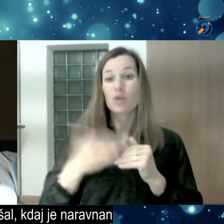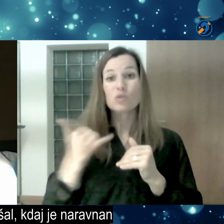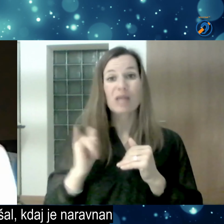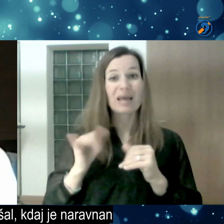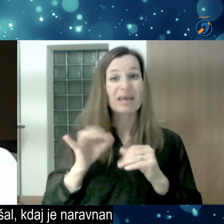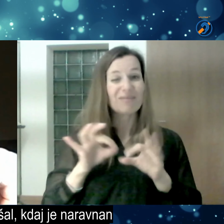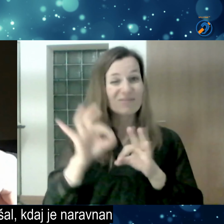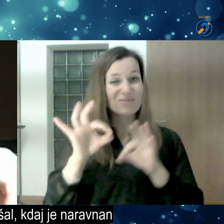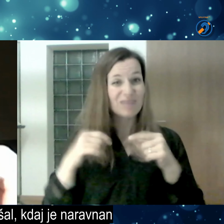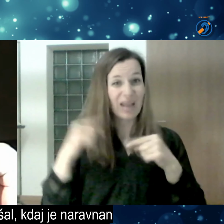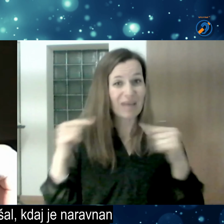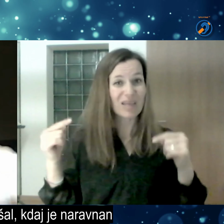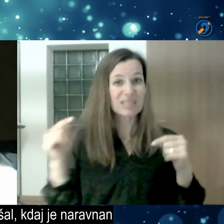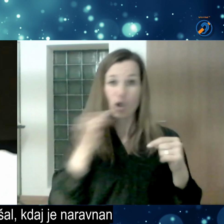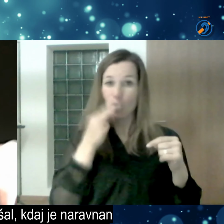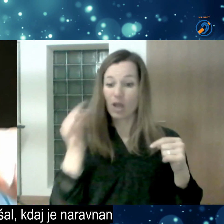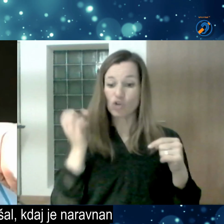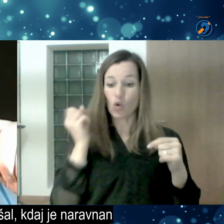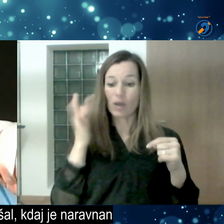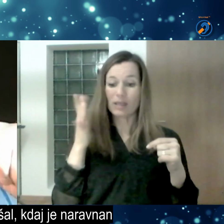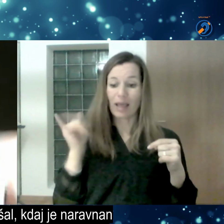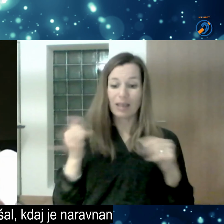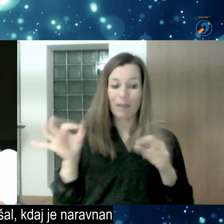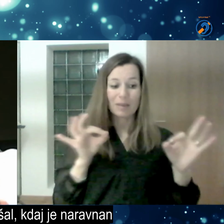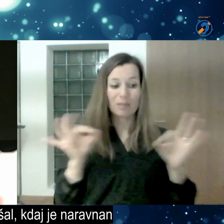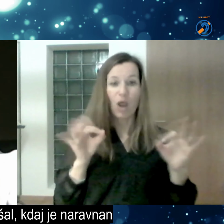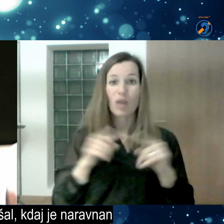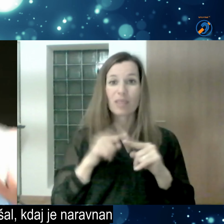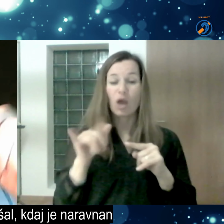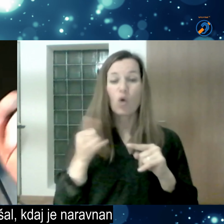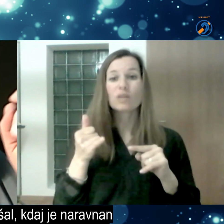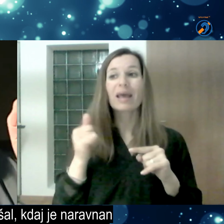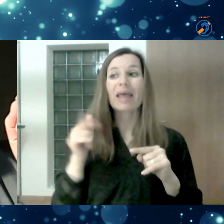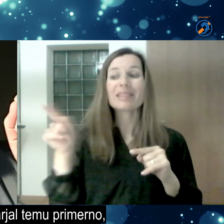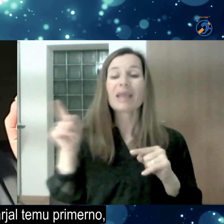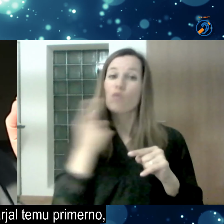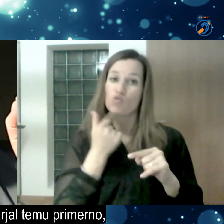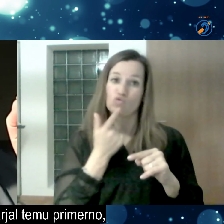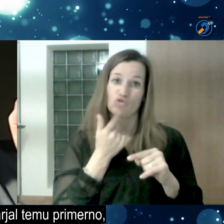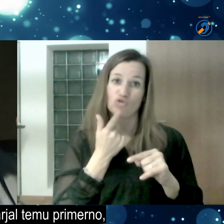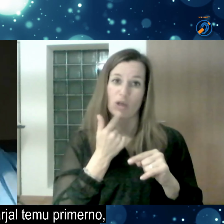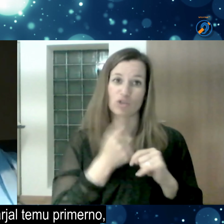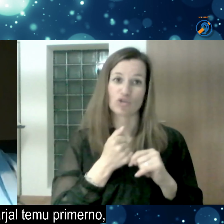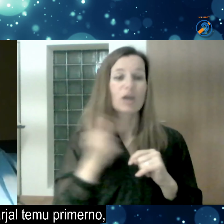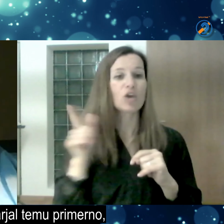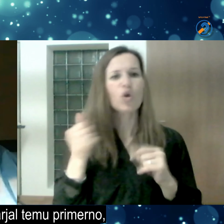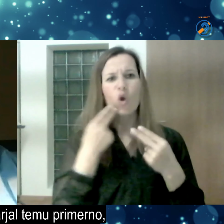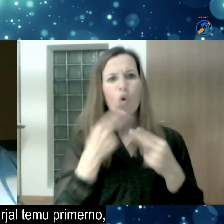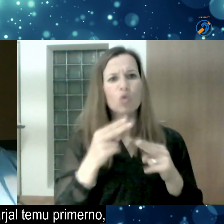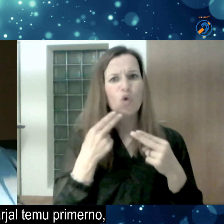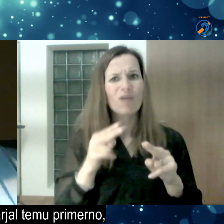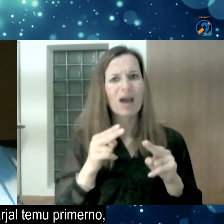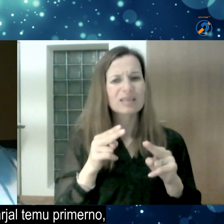vprašal, kdaj je naravnan tako, da je optimalno njemu všeč. In on je odgovarjal